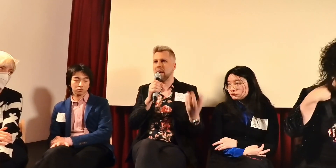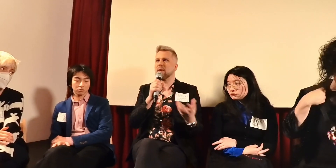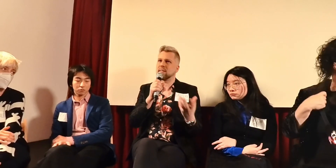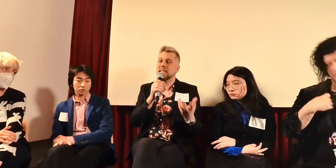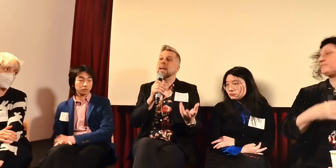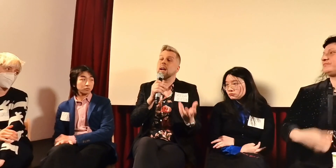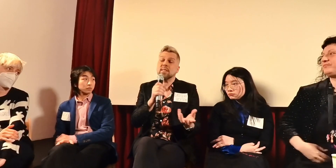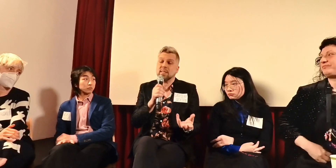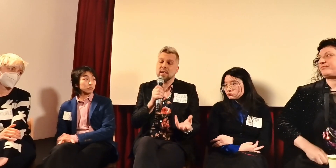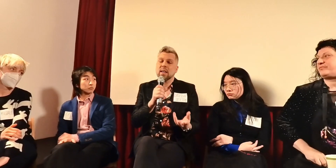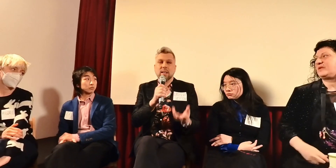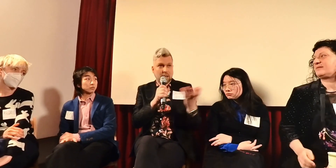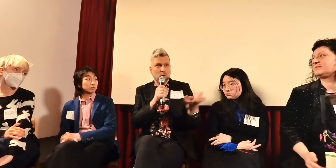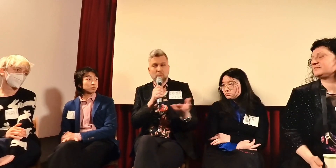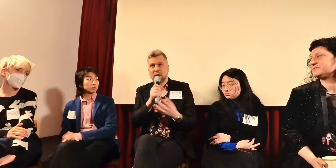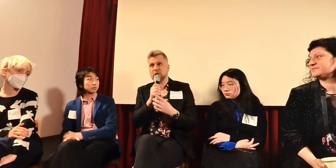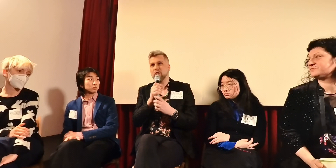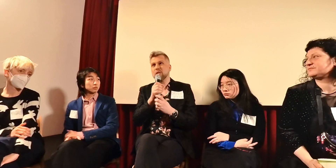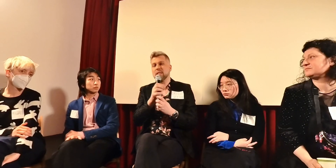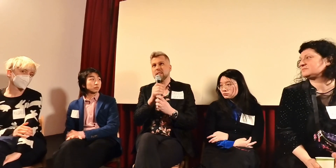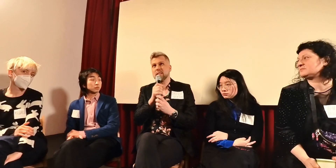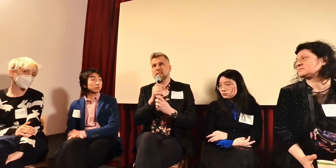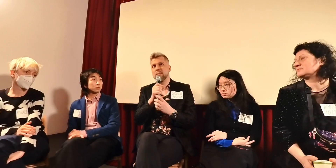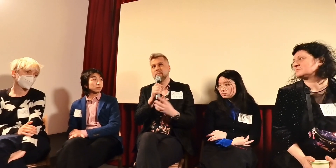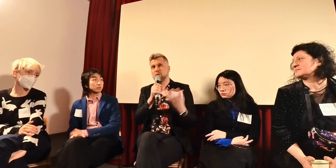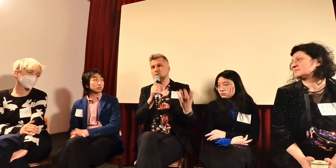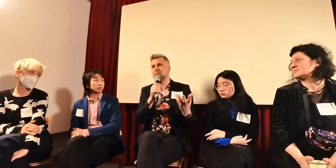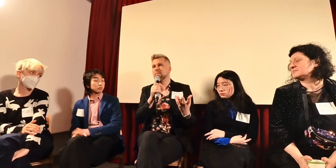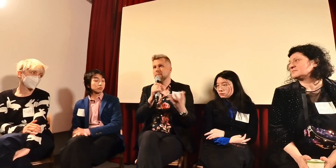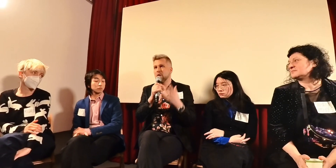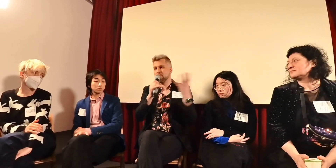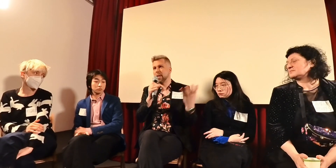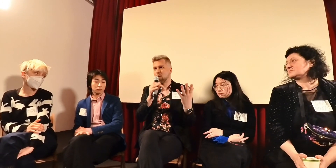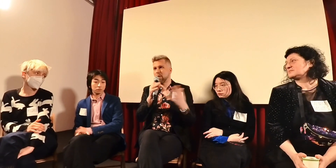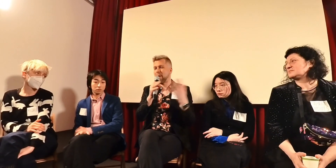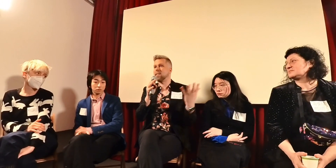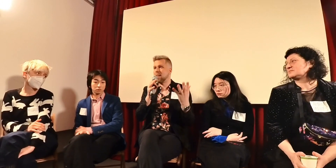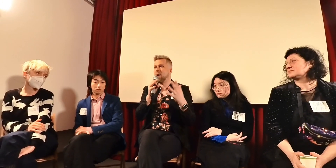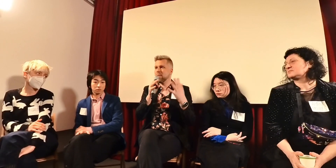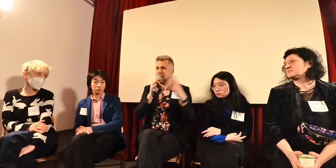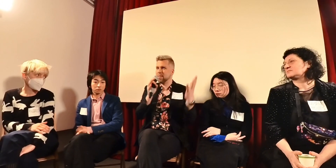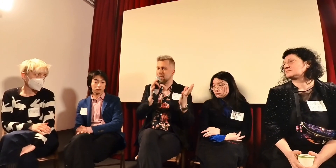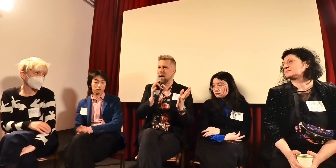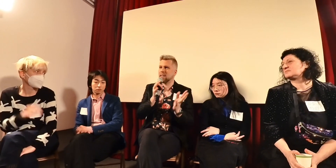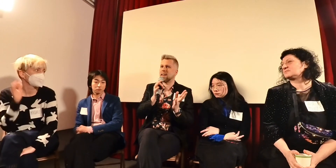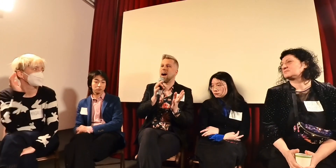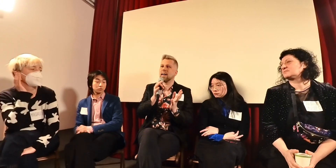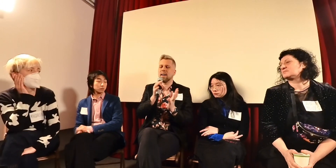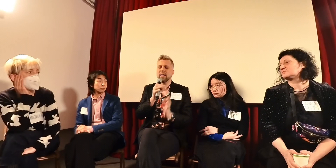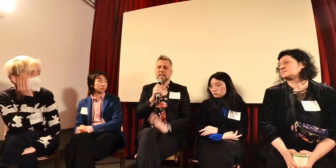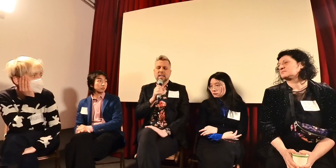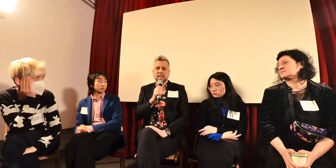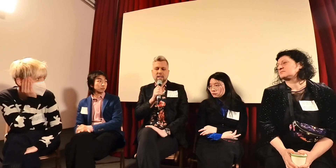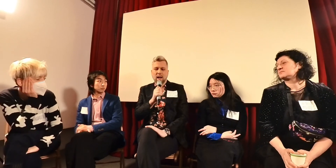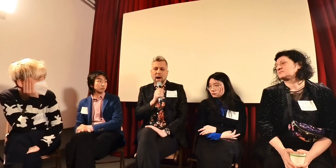individualitu, nemají vlastní hlas, jak o tom byla řeč, jsou tam jenom jako ta prázdná identitární